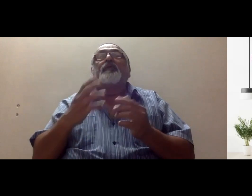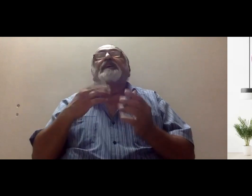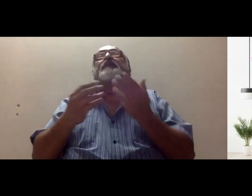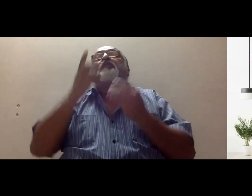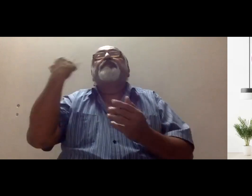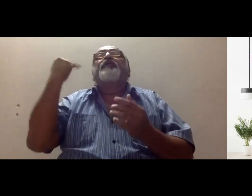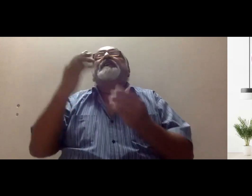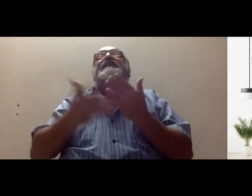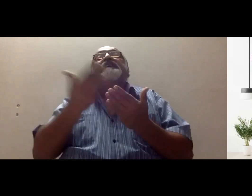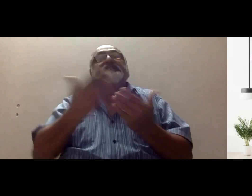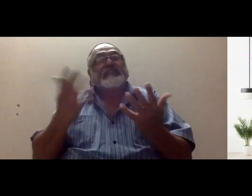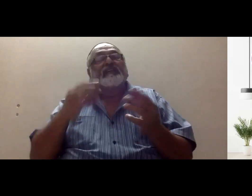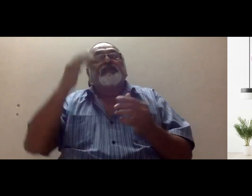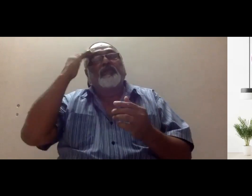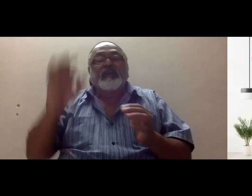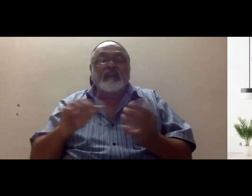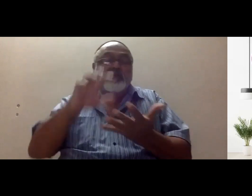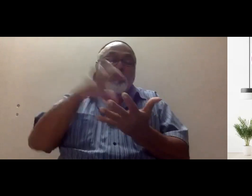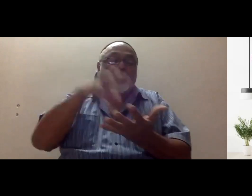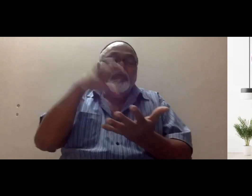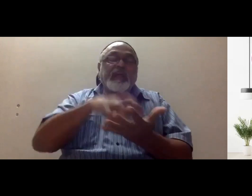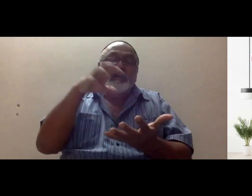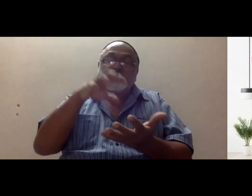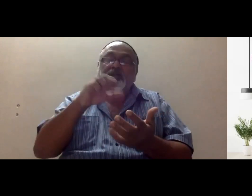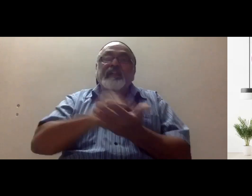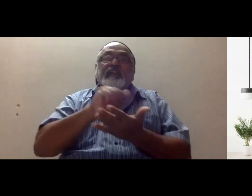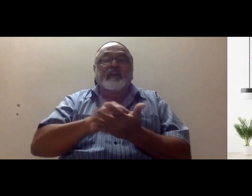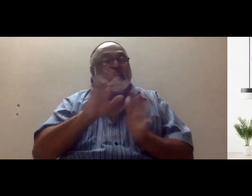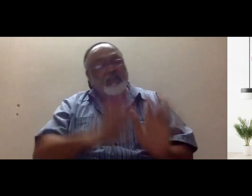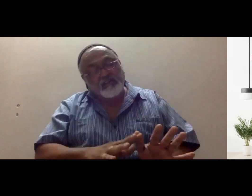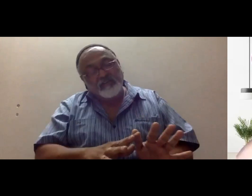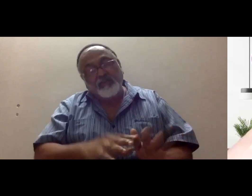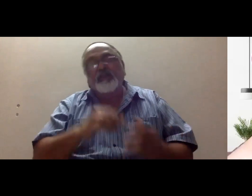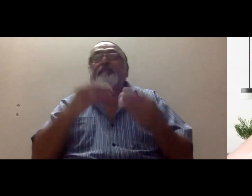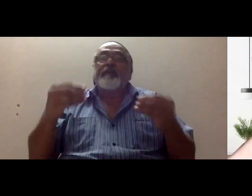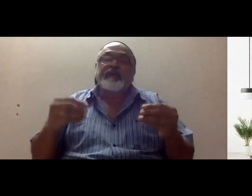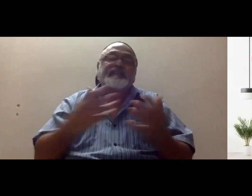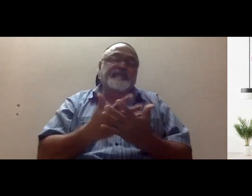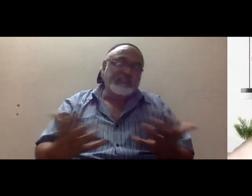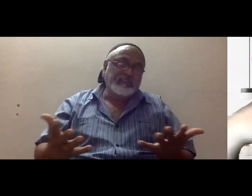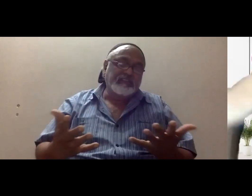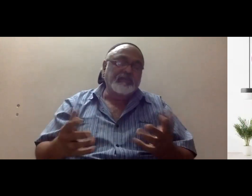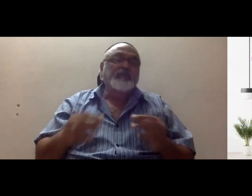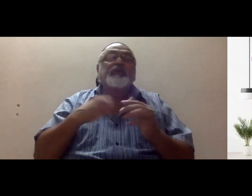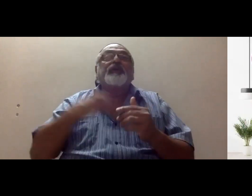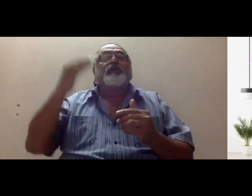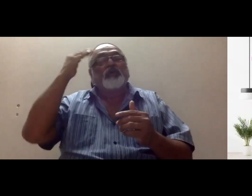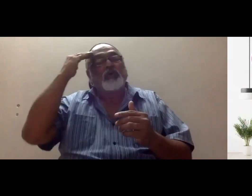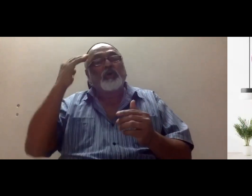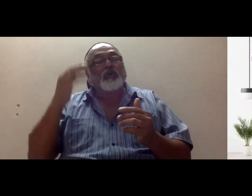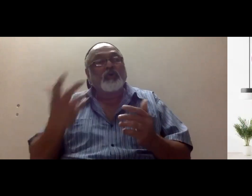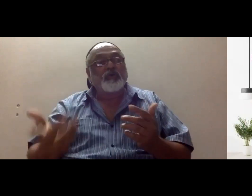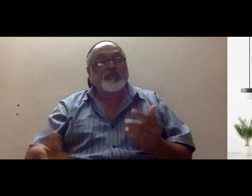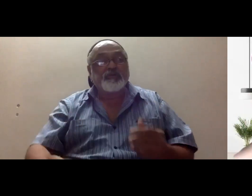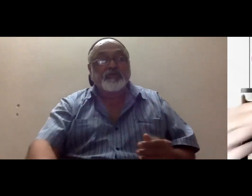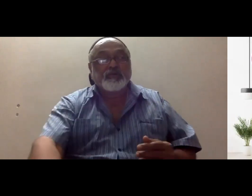काम करती थी हम लोग ब्लॉक प्रिंटिंग का सामान बनाते थे और भी कई तरीके के पेपर प्रोडक्ट बनाते थे, और हमारा बिल्डिंग बिल्कुल निफ्ट